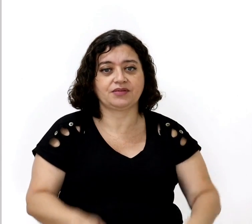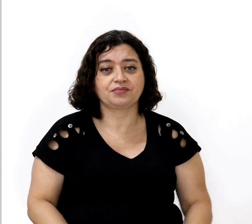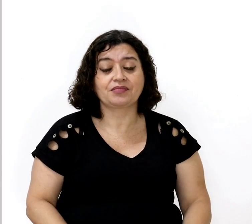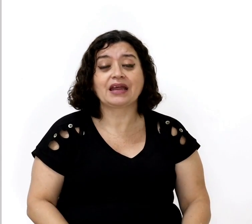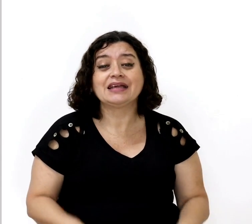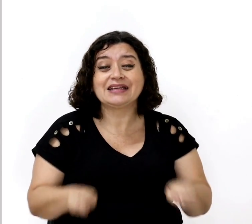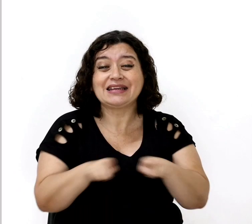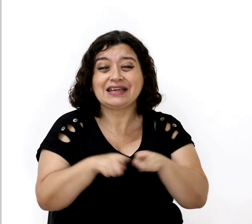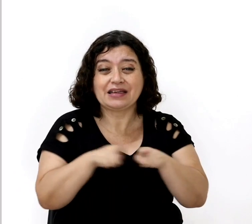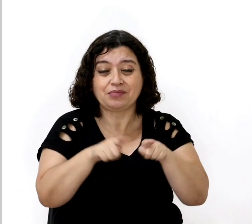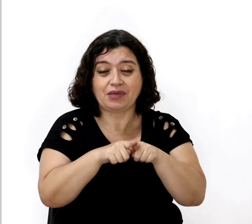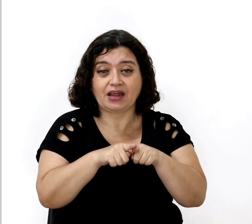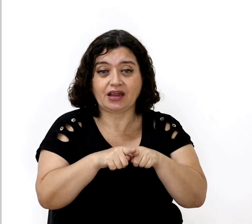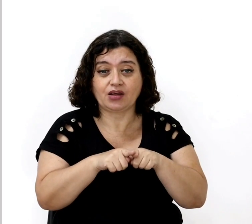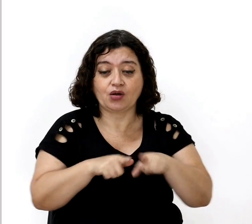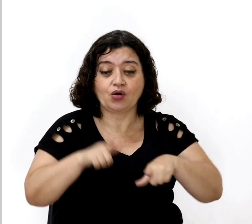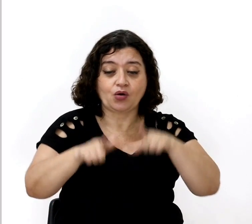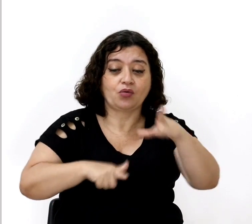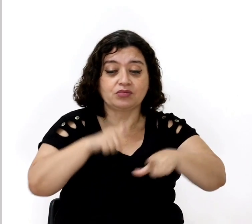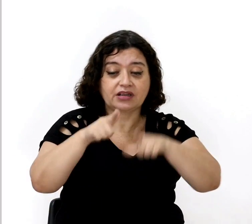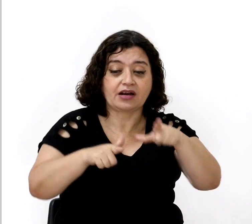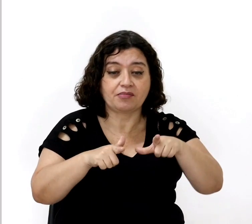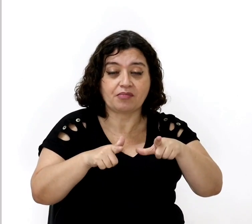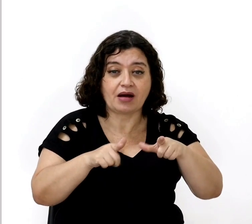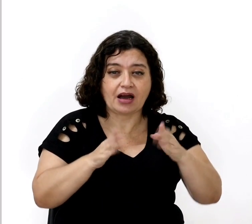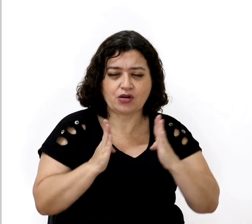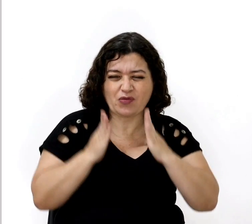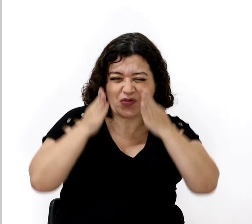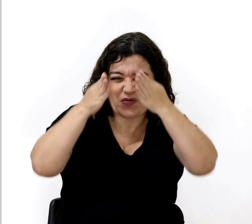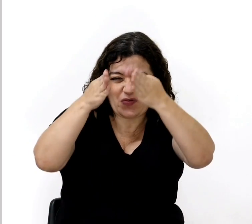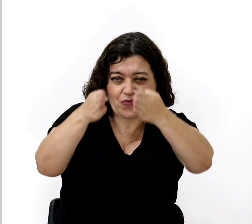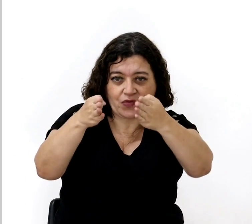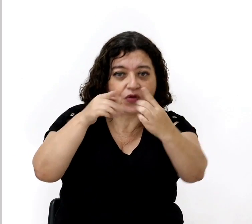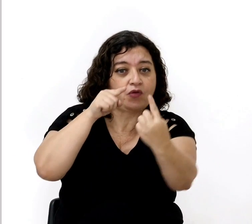o ministério é um trabalho voltado para a juventude do bairro,